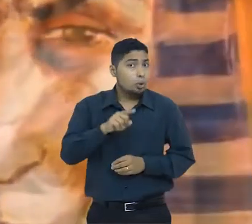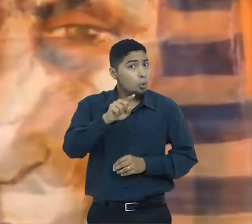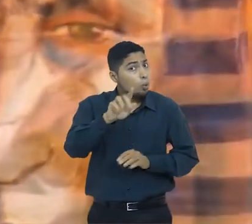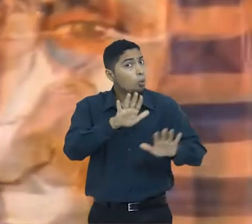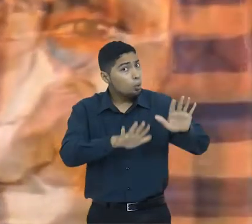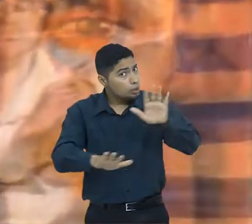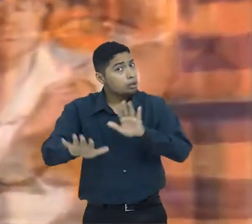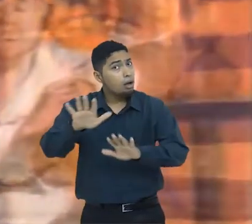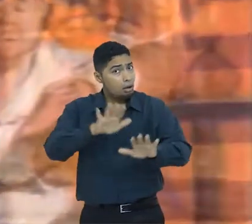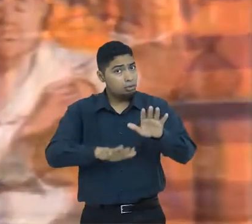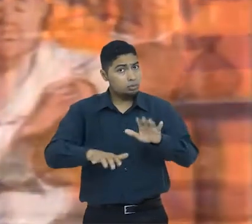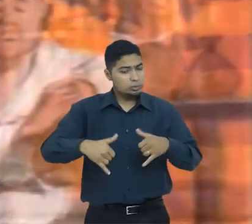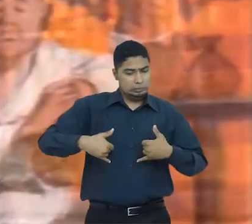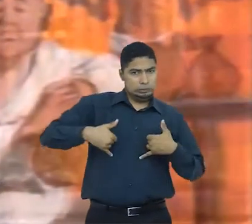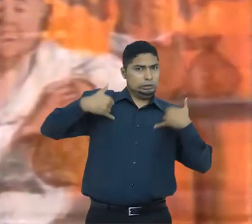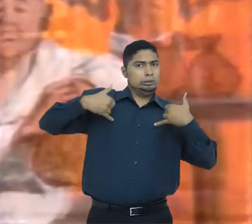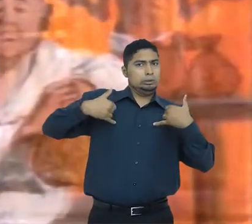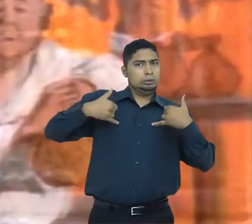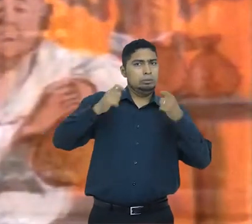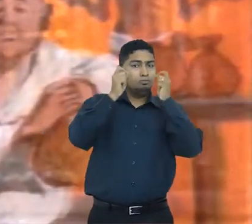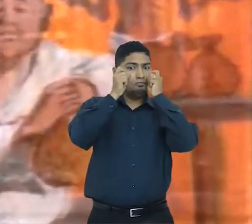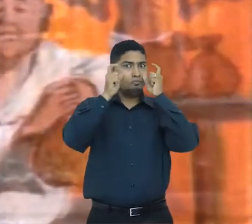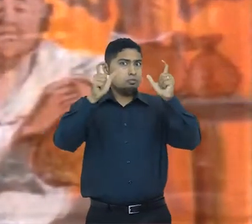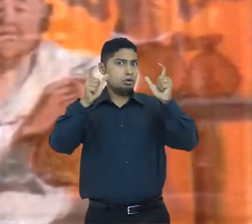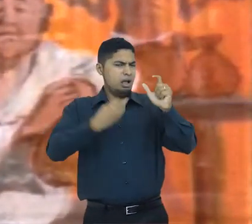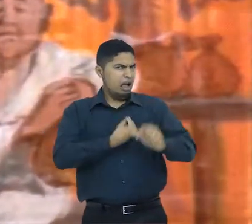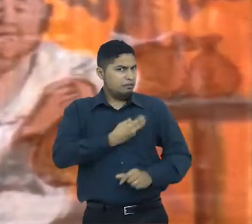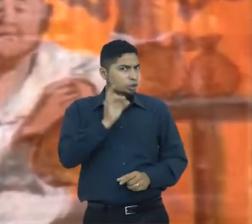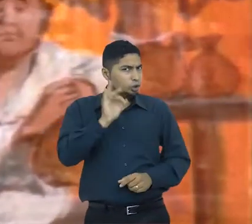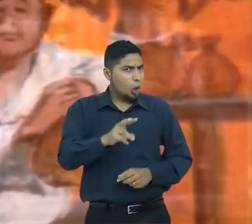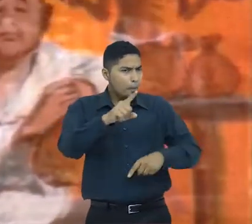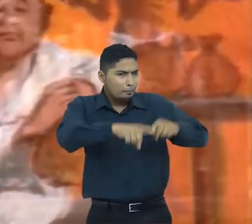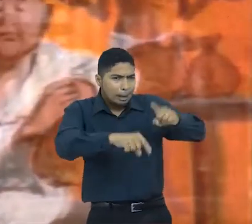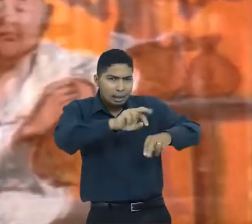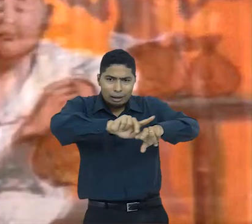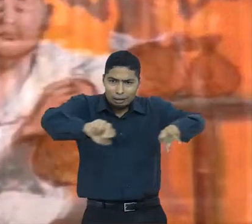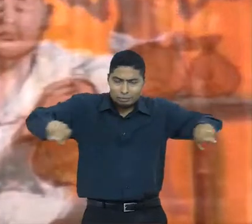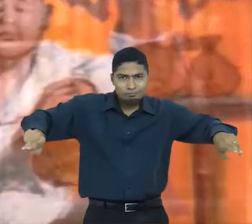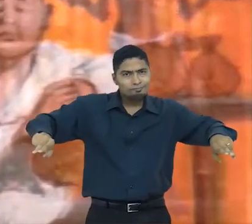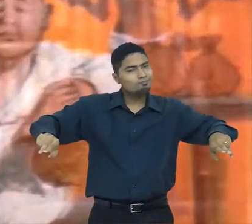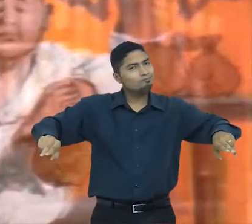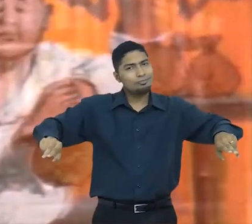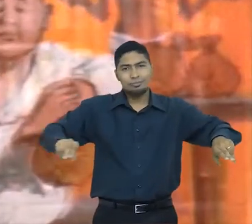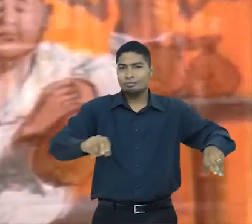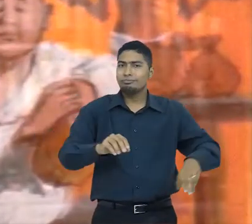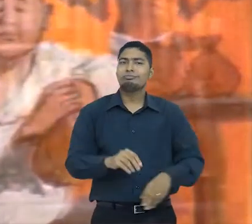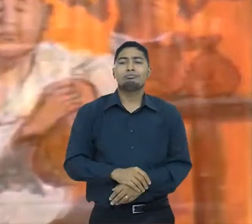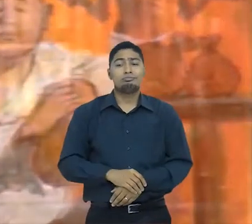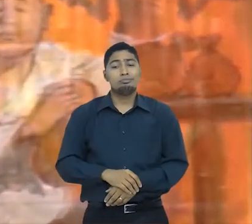Cuidado, não sejam gananciosos. A vida não é feita de bens materiais. Onde estiver o seu tesouro,